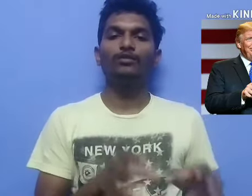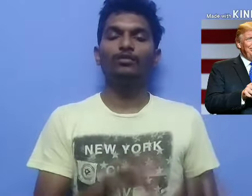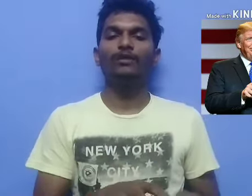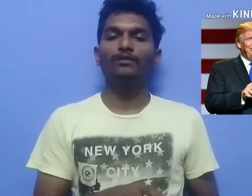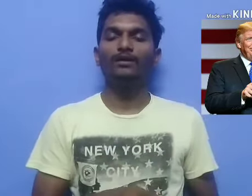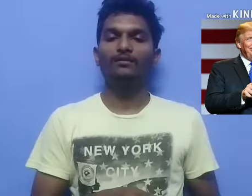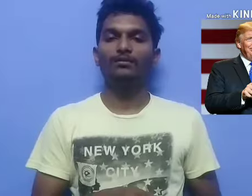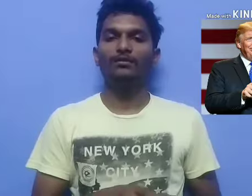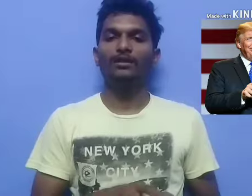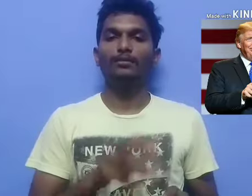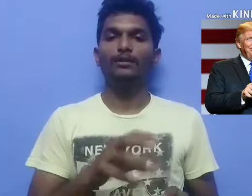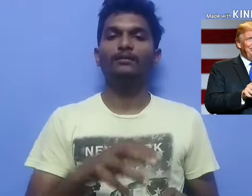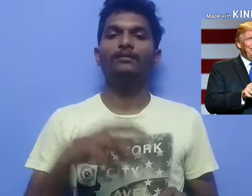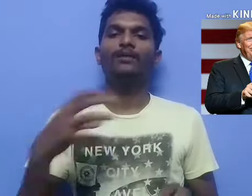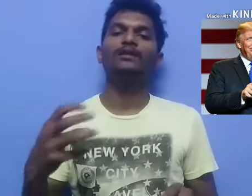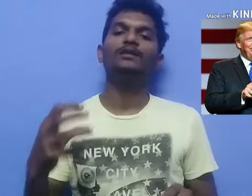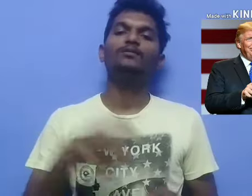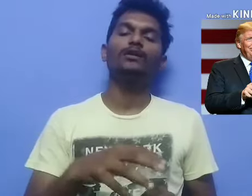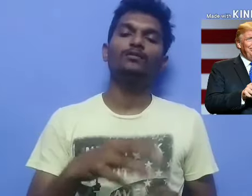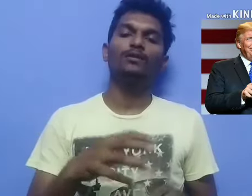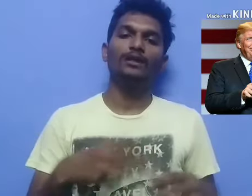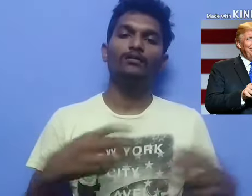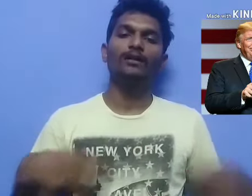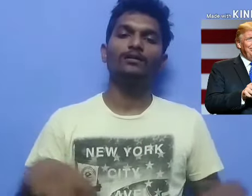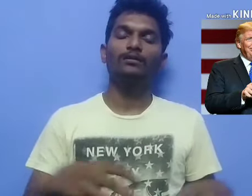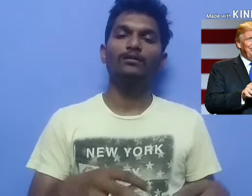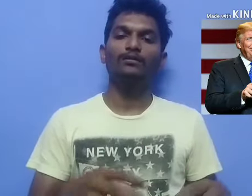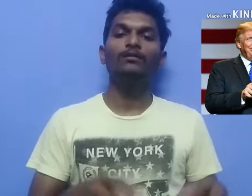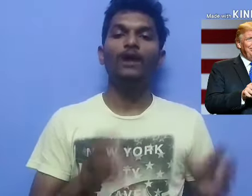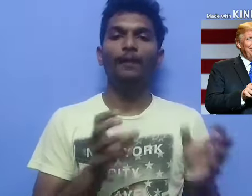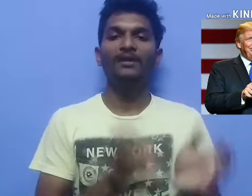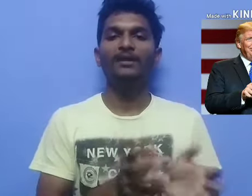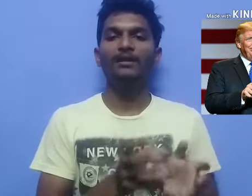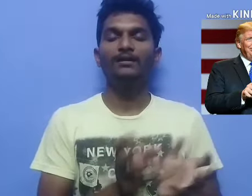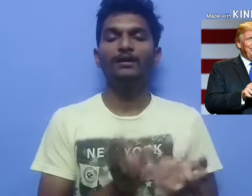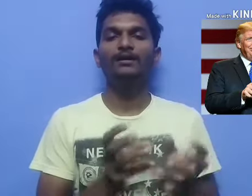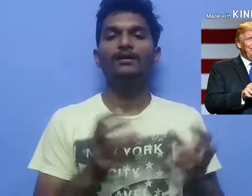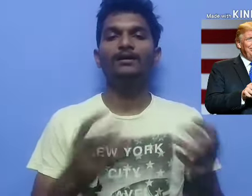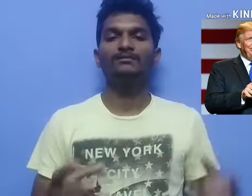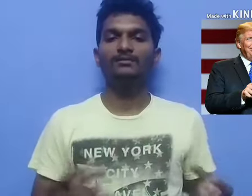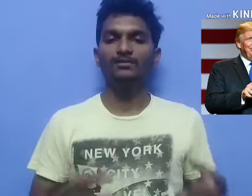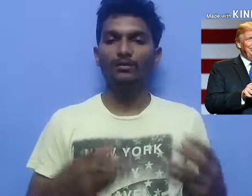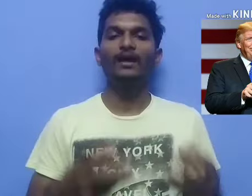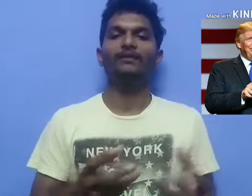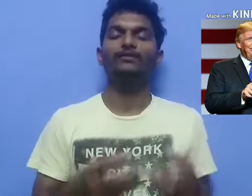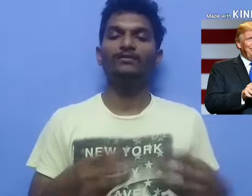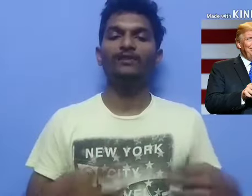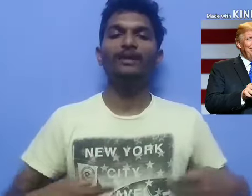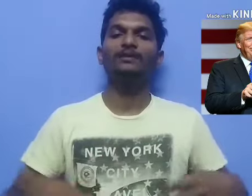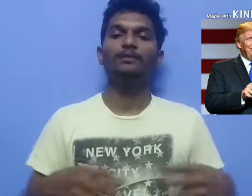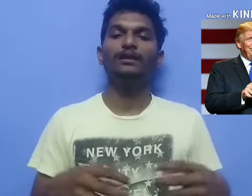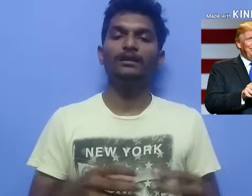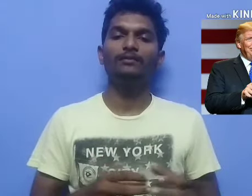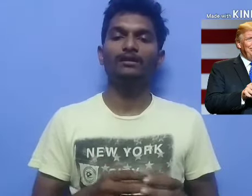உரிமை அப்படிங்கிறத கொண்டு வந்தார். இப்போ வெளியிலேருந்து வரவங்க நிறைய வேலை இருக்கவங்க இருக்கும், அமெரிக்காவில் இருக்க யங்ஸ்டர்ஸ்கோ யாருக்கோ வந்து வேலை அதிகமாக இல்லை